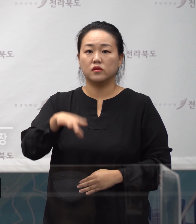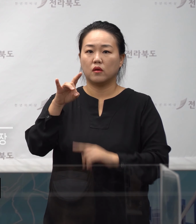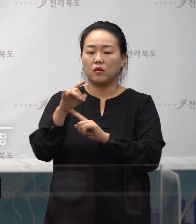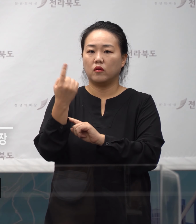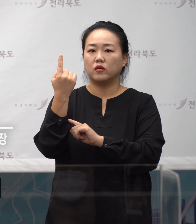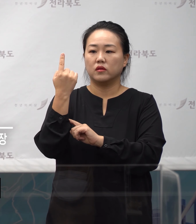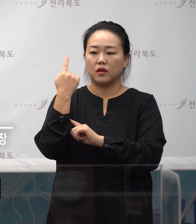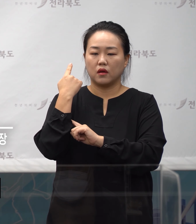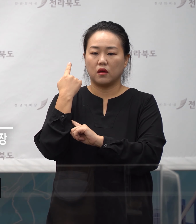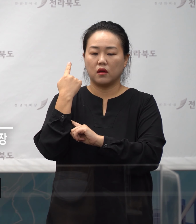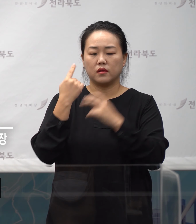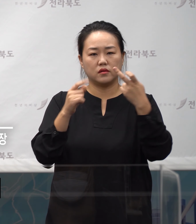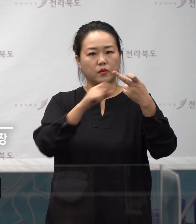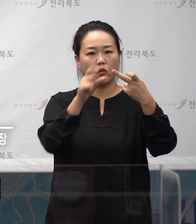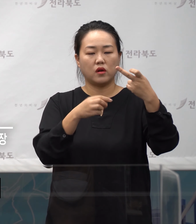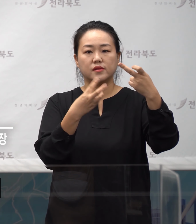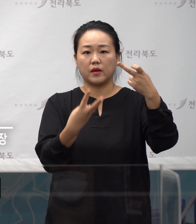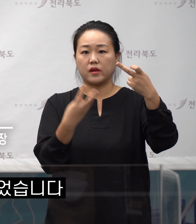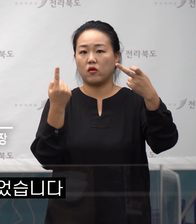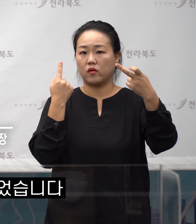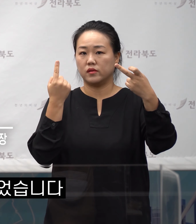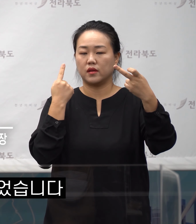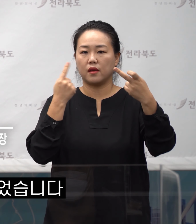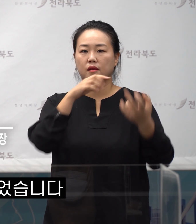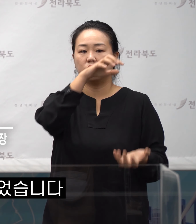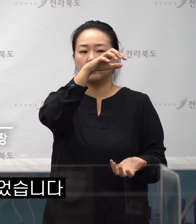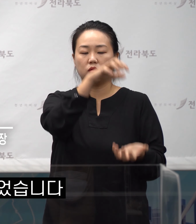어제 12월 3일 총